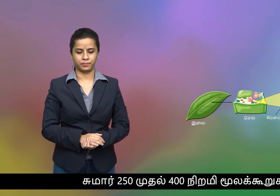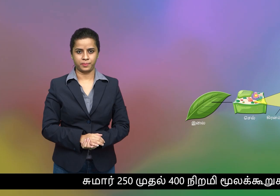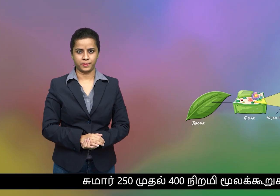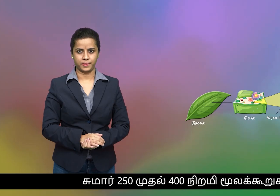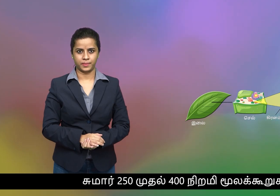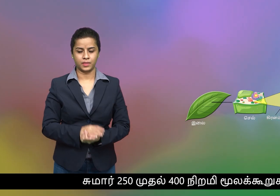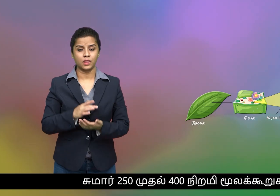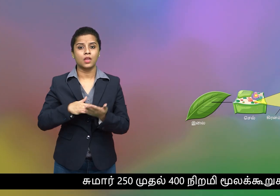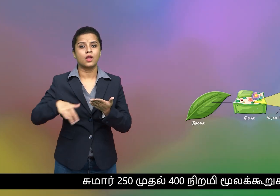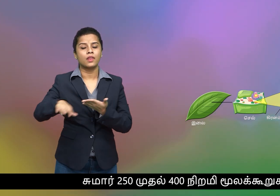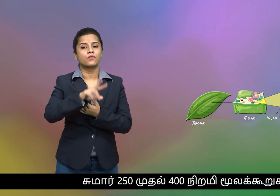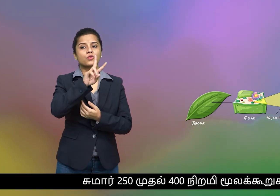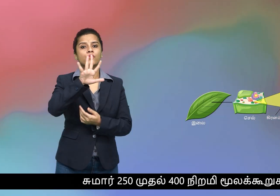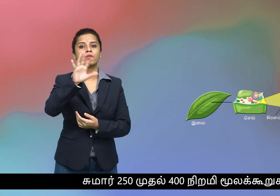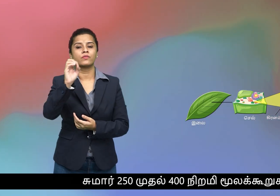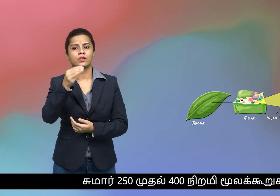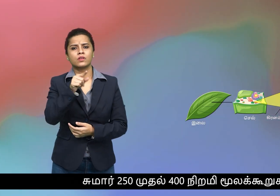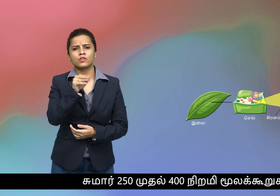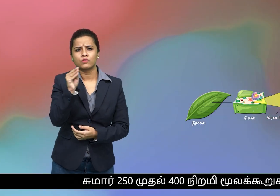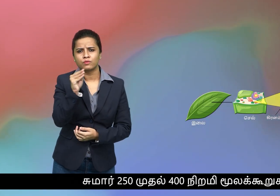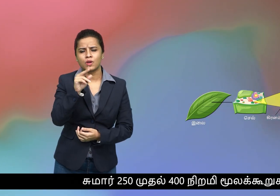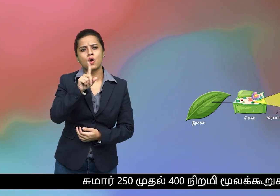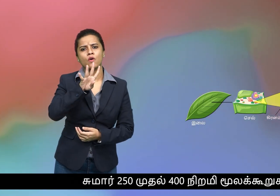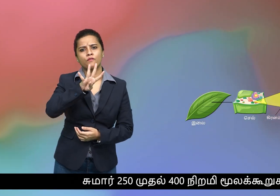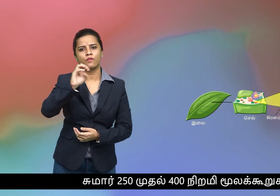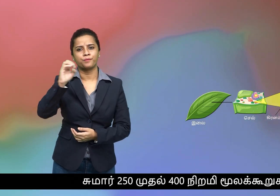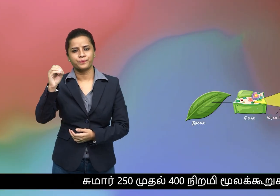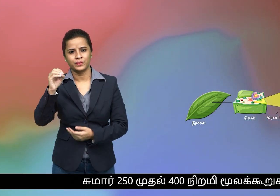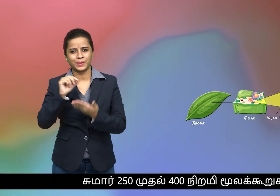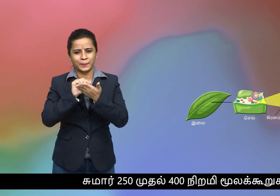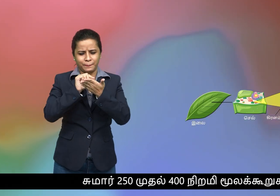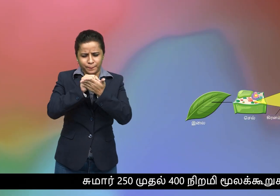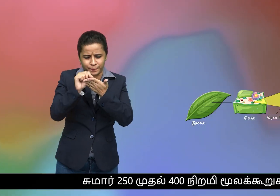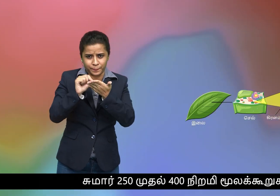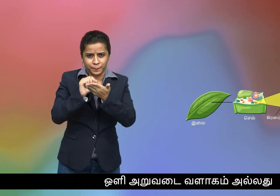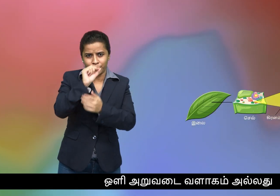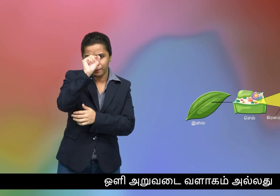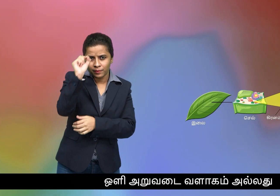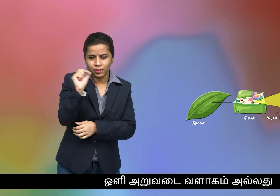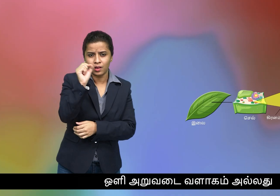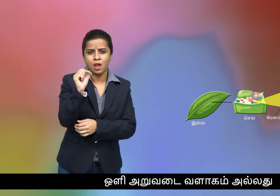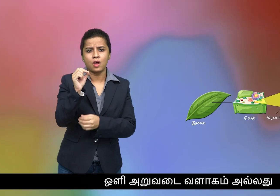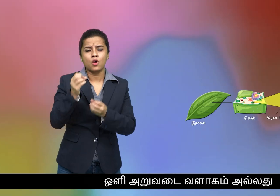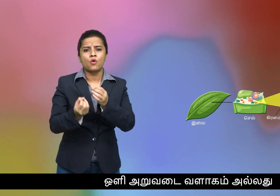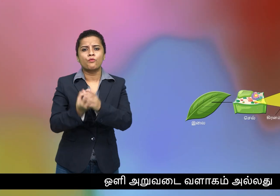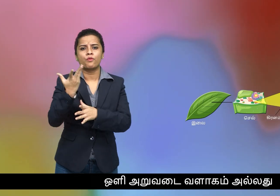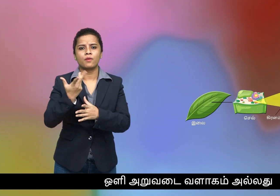சுமார் 250 முதல் 400 நிறமி மூலக்கூறுகள் ஒளி அறுவடை வளாகம்